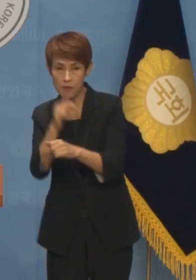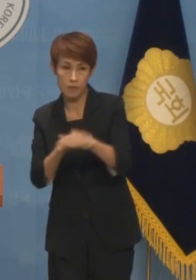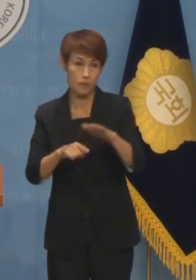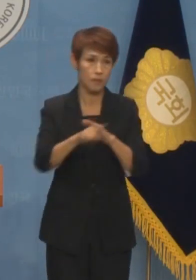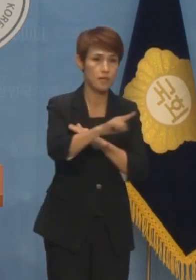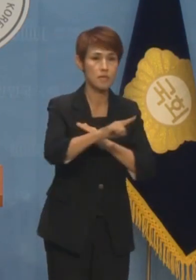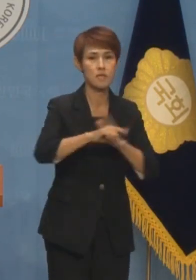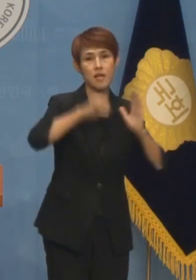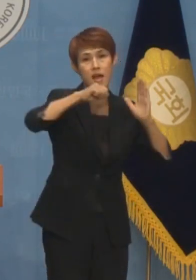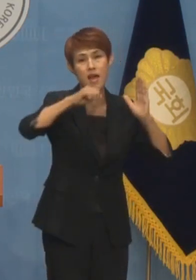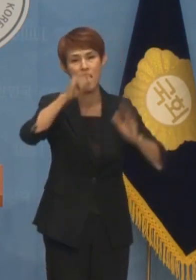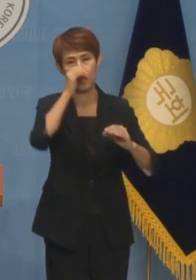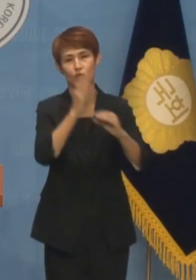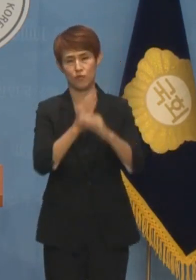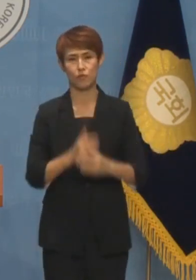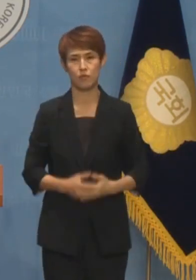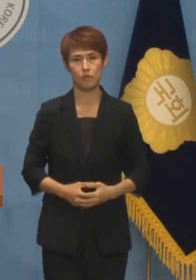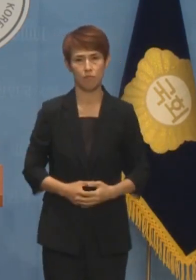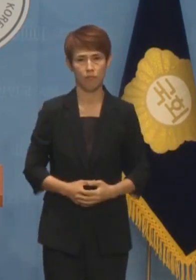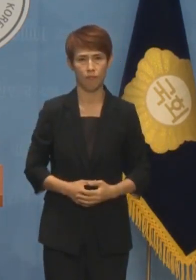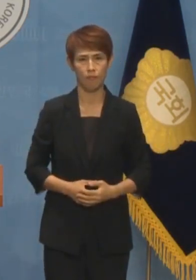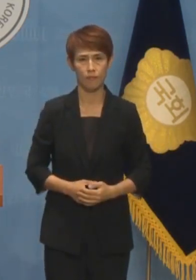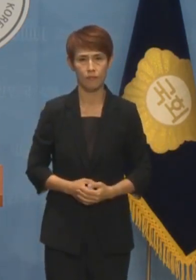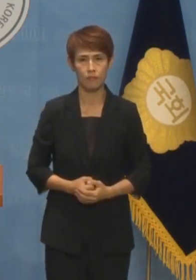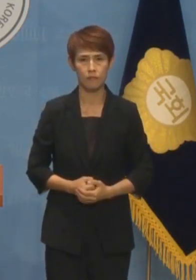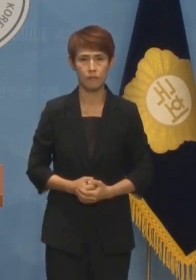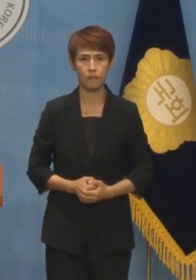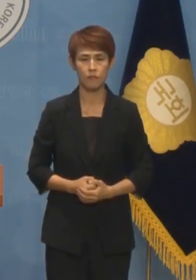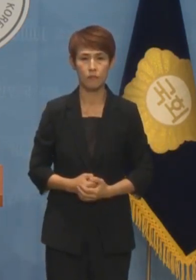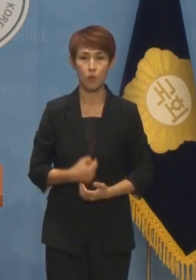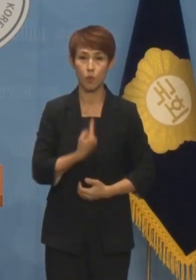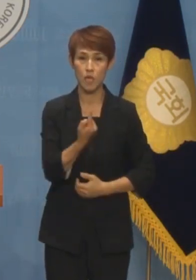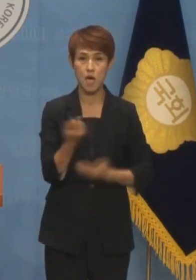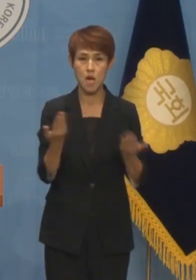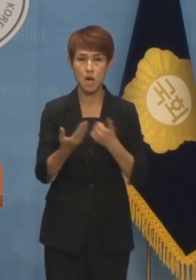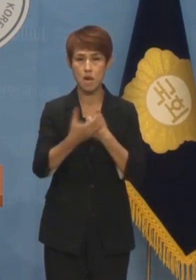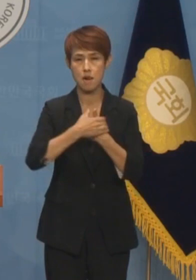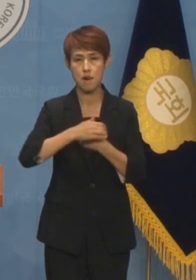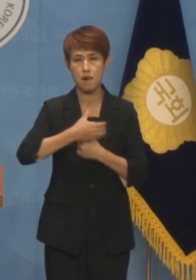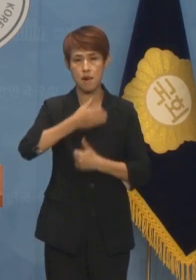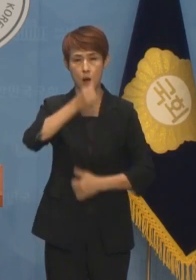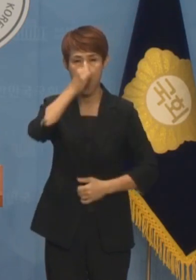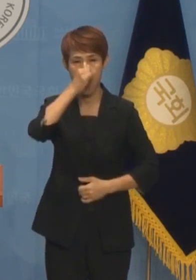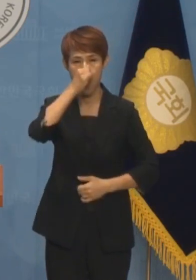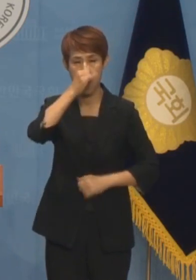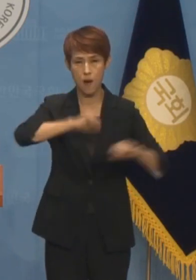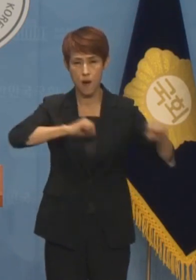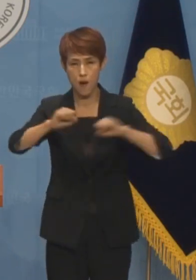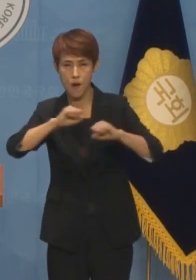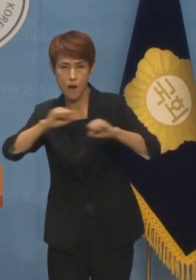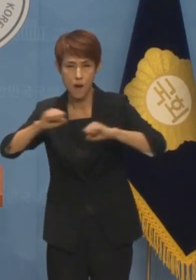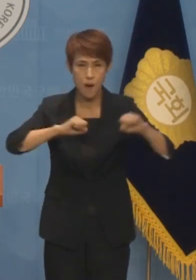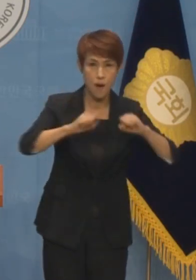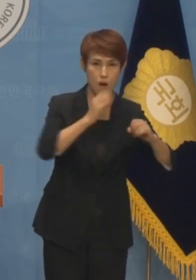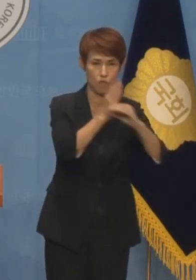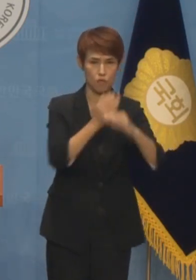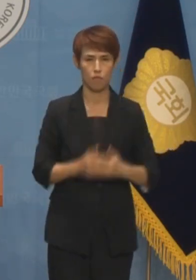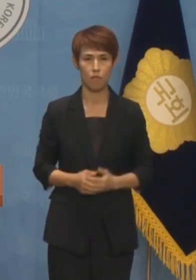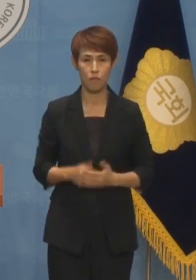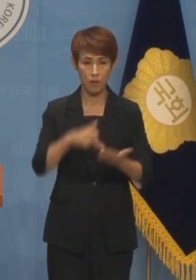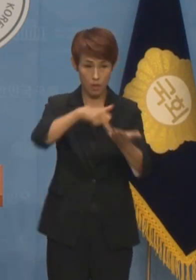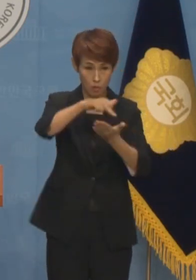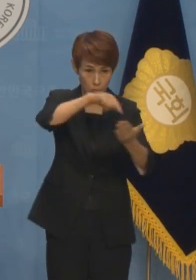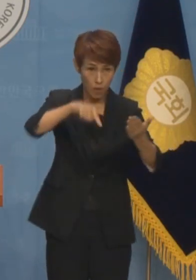했습니다 실로 1인 다역의 공작이라고 할 만합니다 해당 단톡방에는